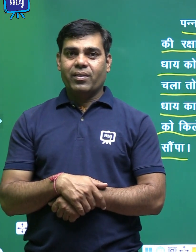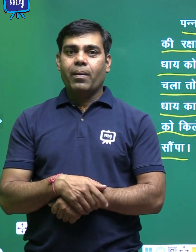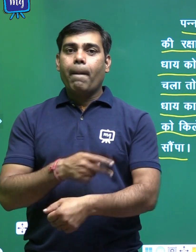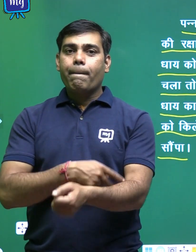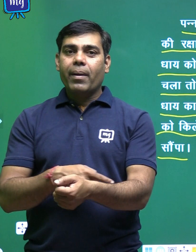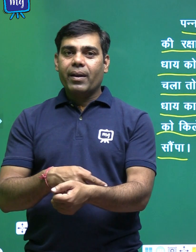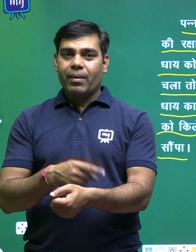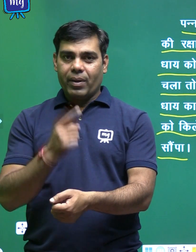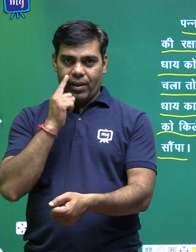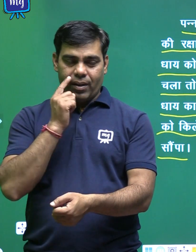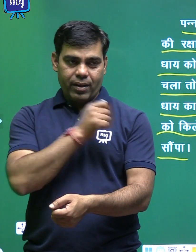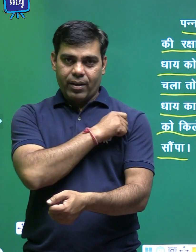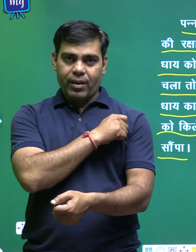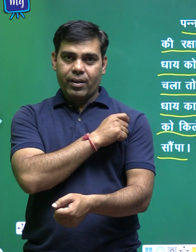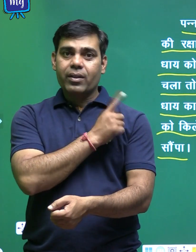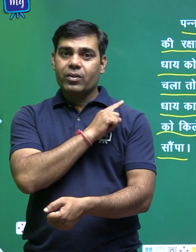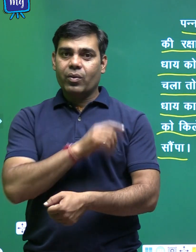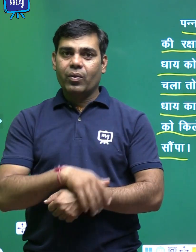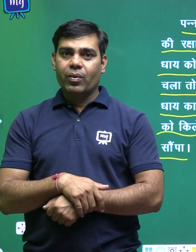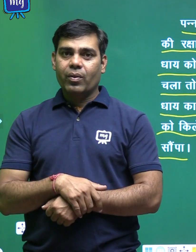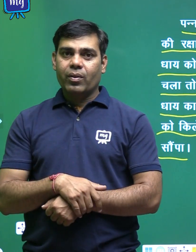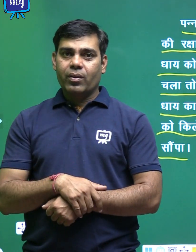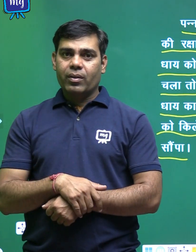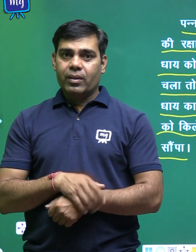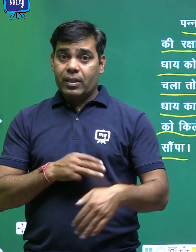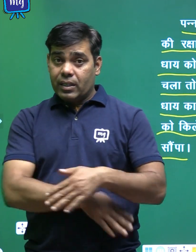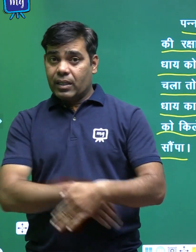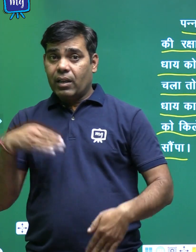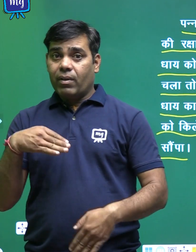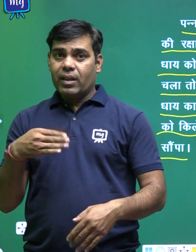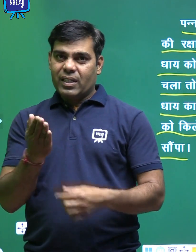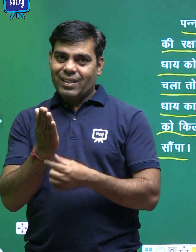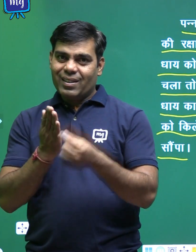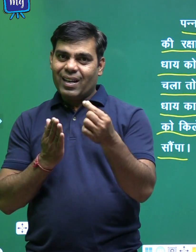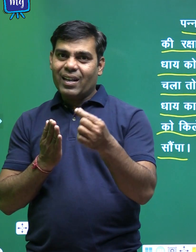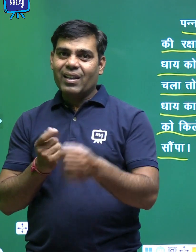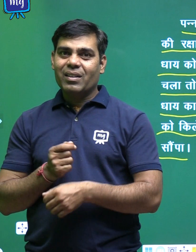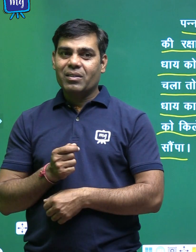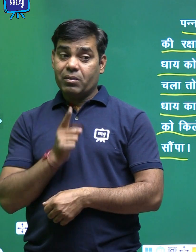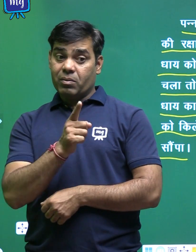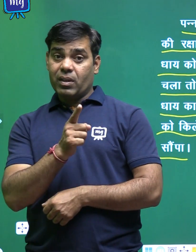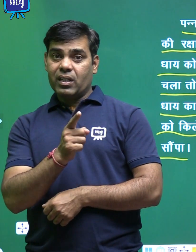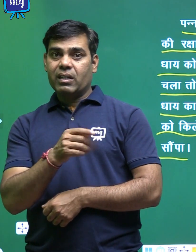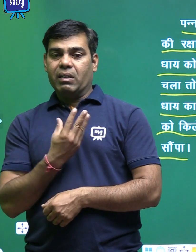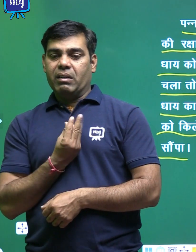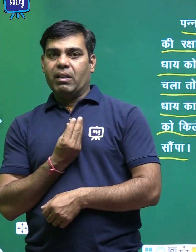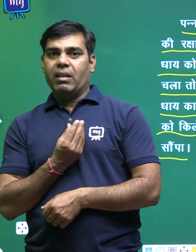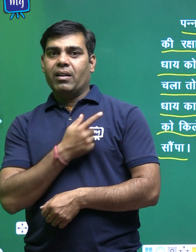बनवीर इसको तलवार की धार पर डरा रहा है।